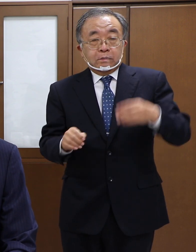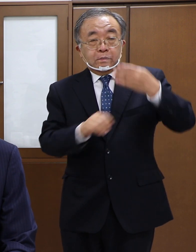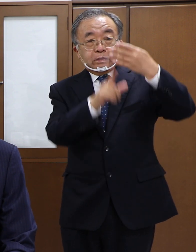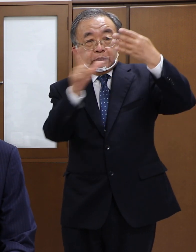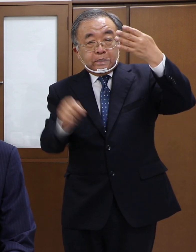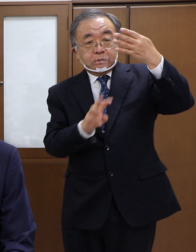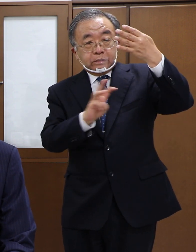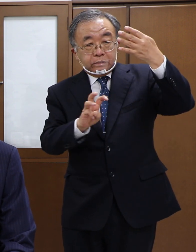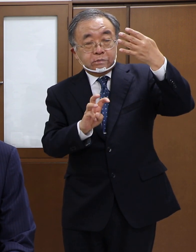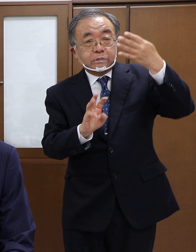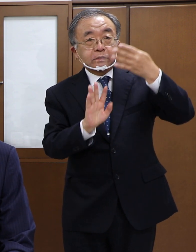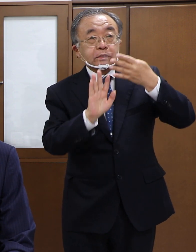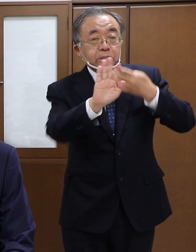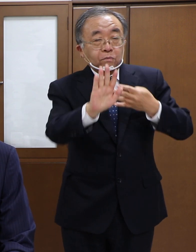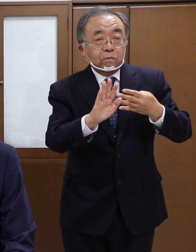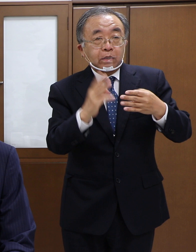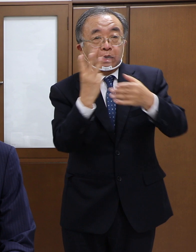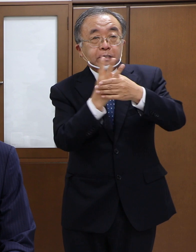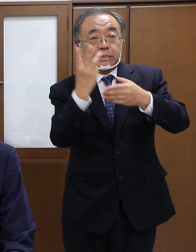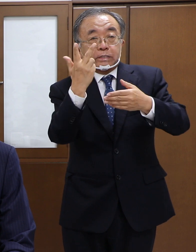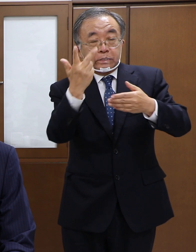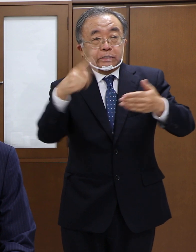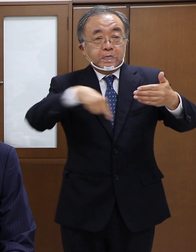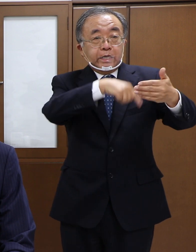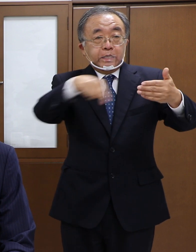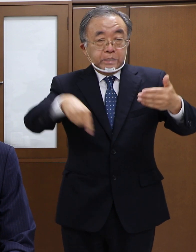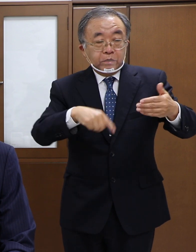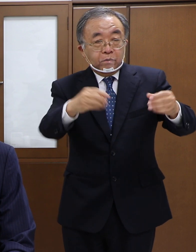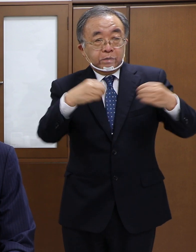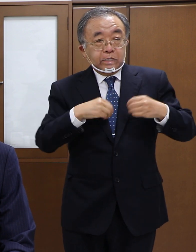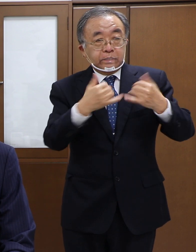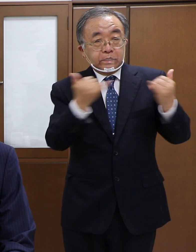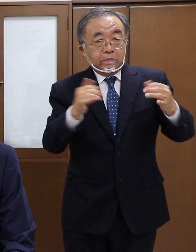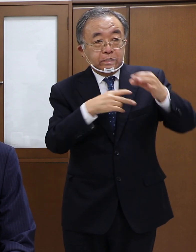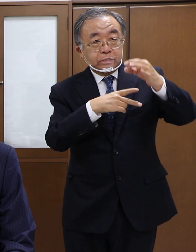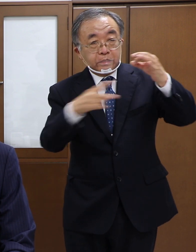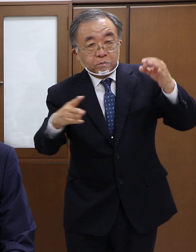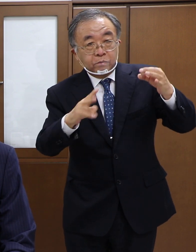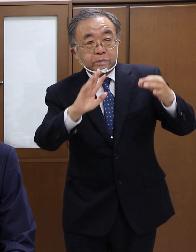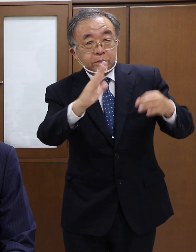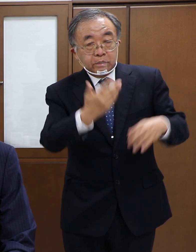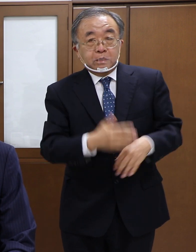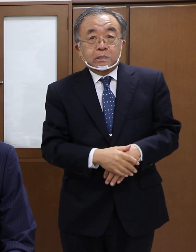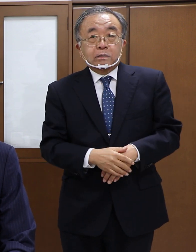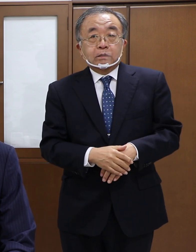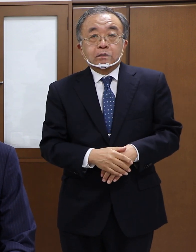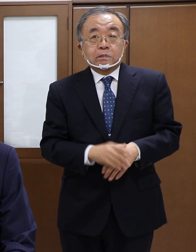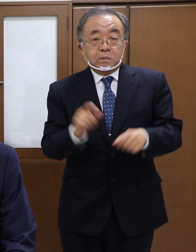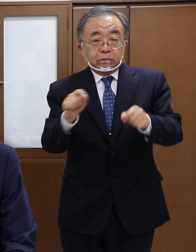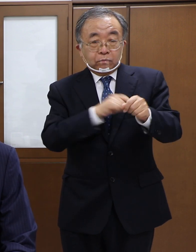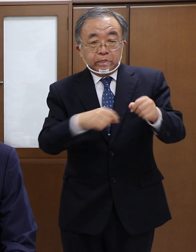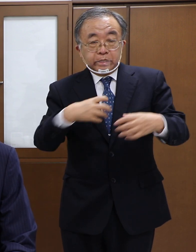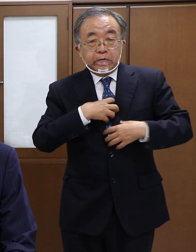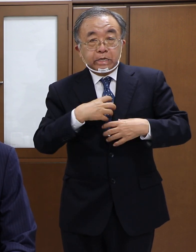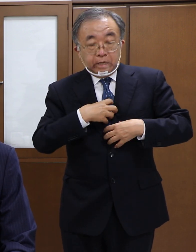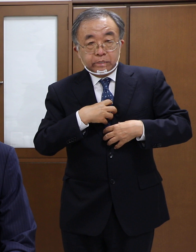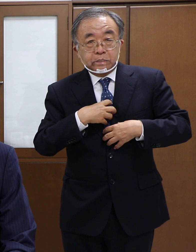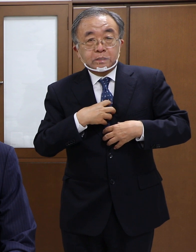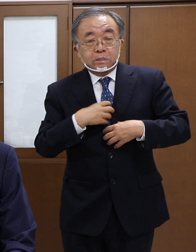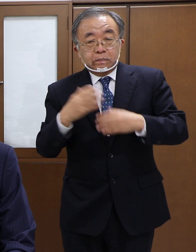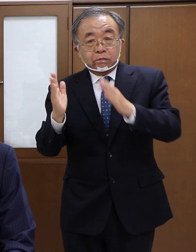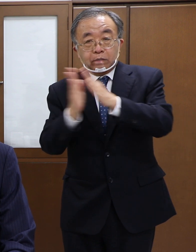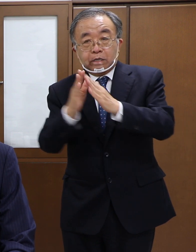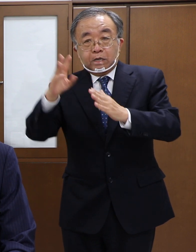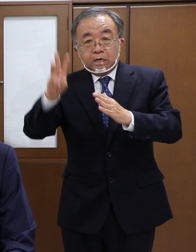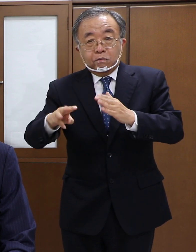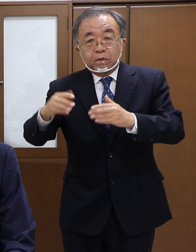4月30日以降、熱海市内での新たな感染者は確認されておりませんが、特定警戒都道府県の神